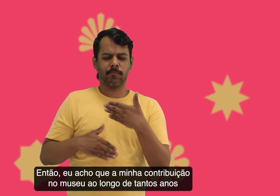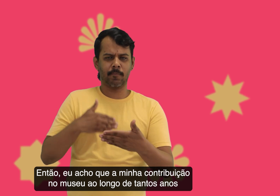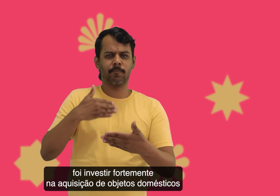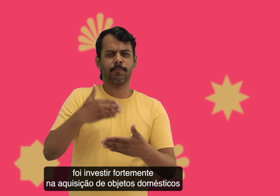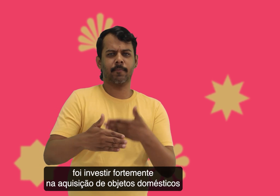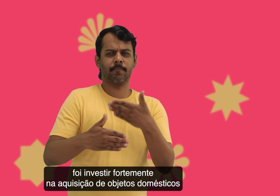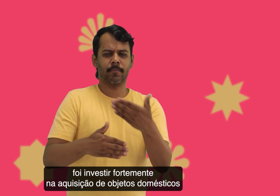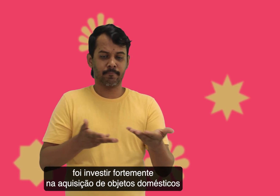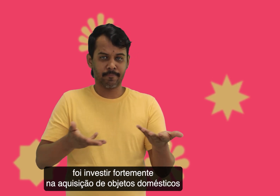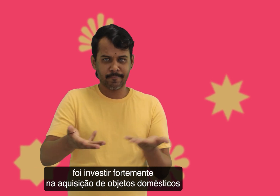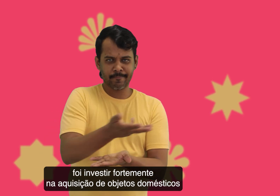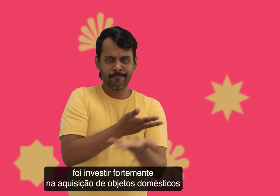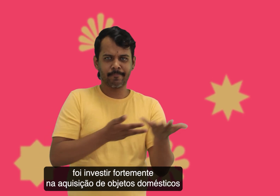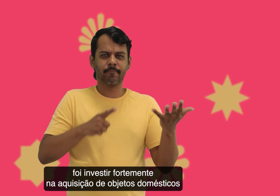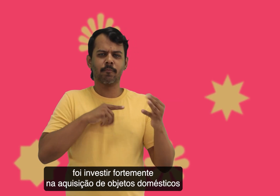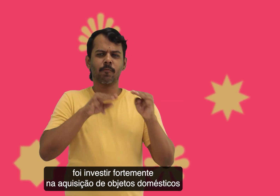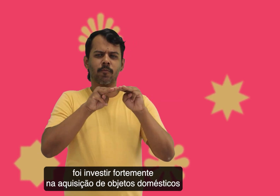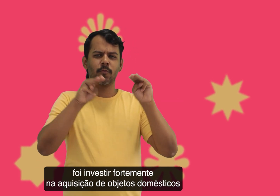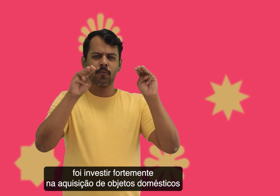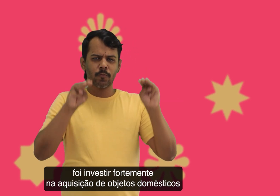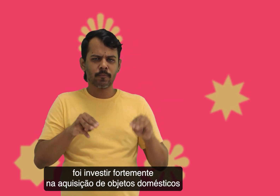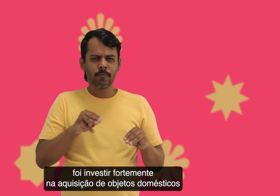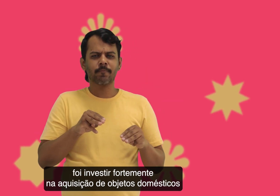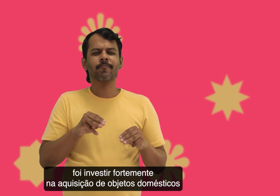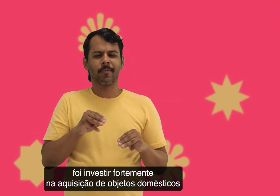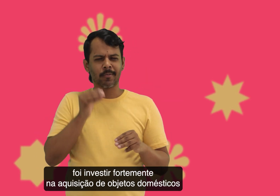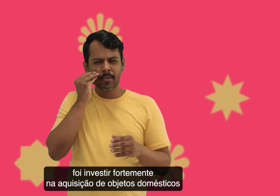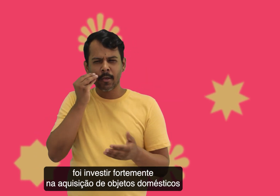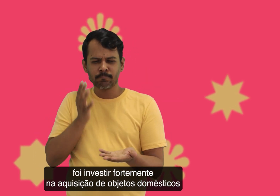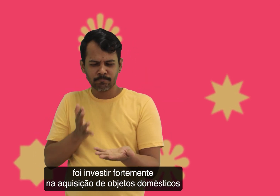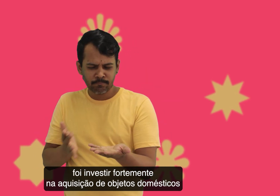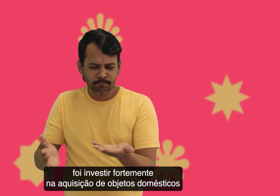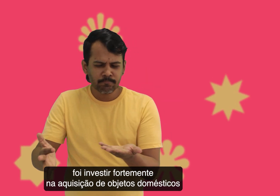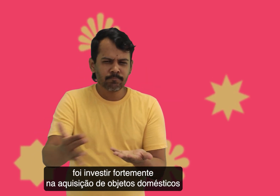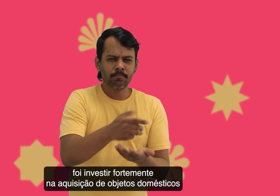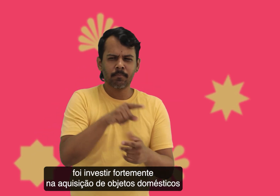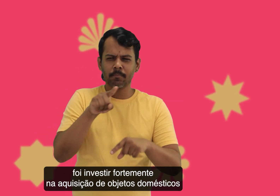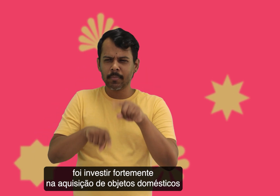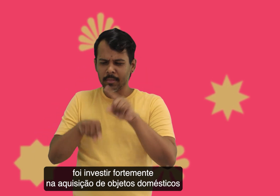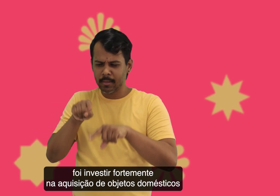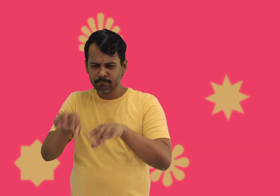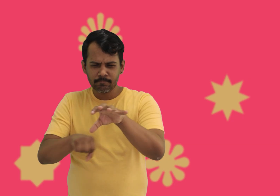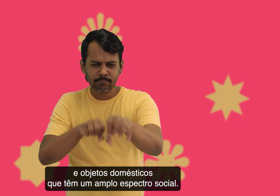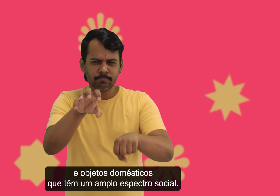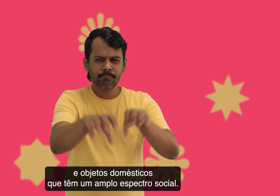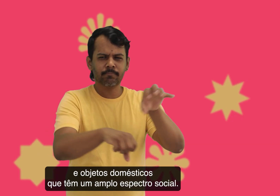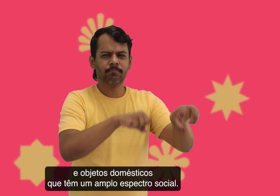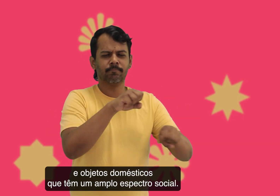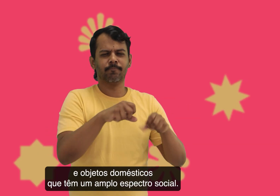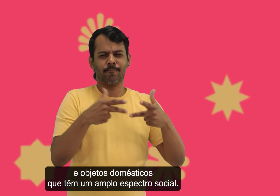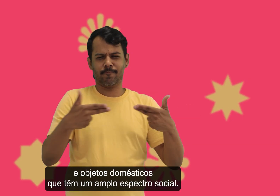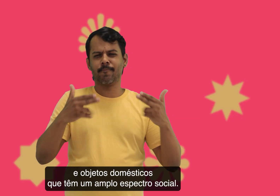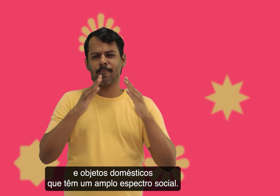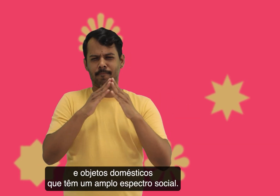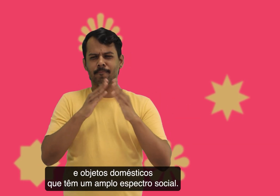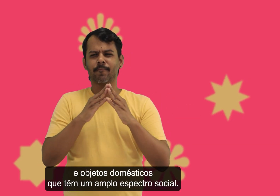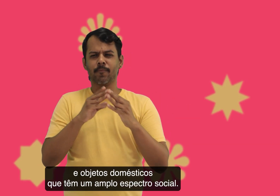tantos anos foi investir fortemente na aquisição de objetos domésticos, e objetos domésticos que têm